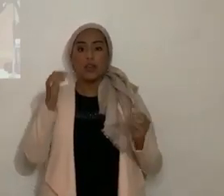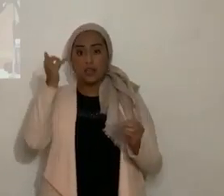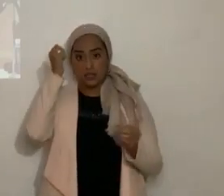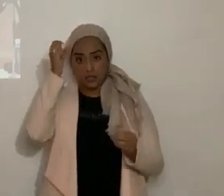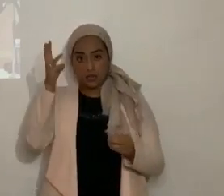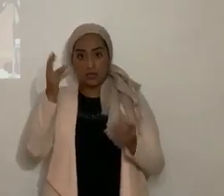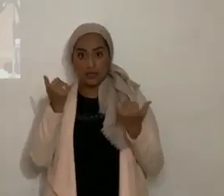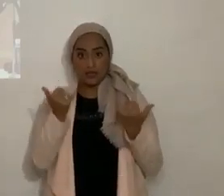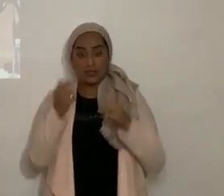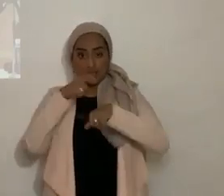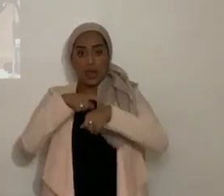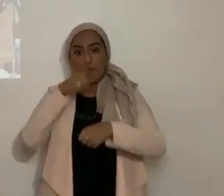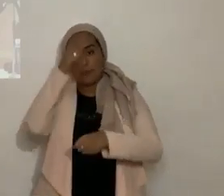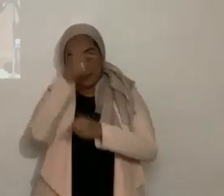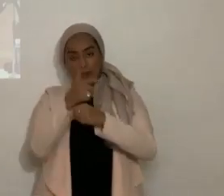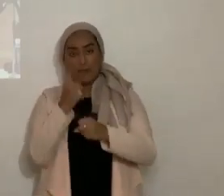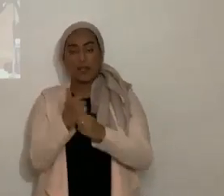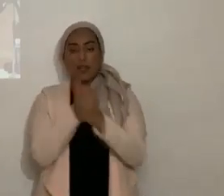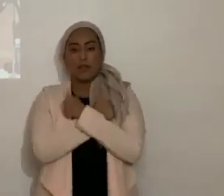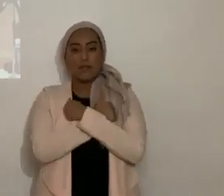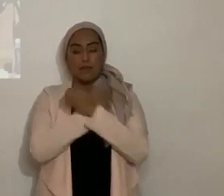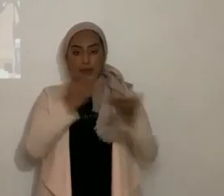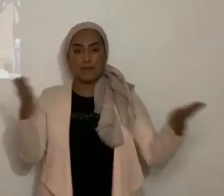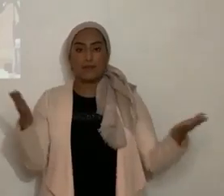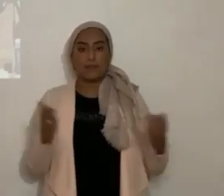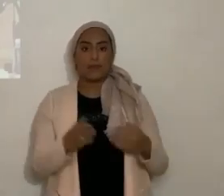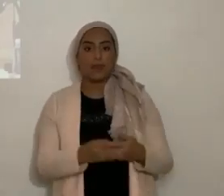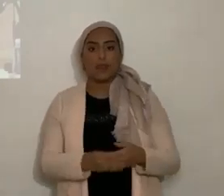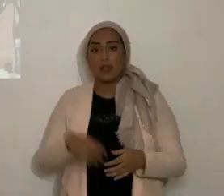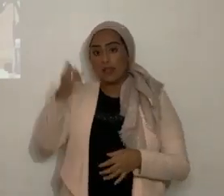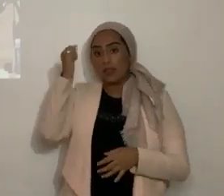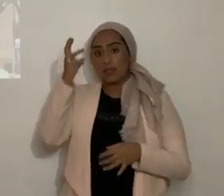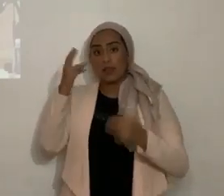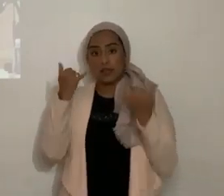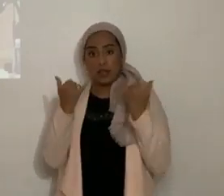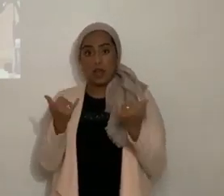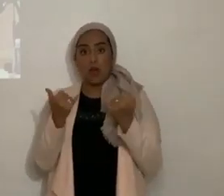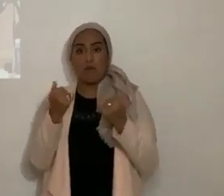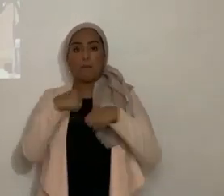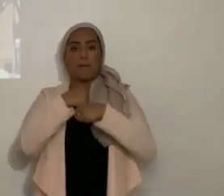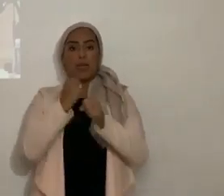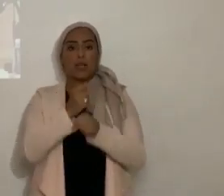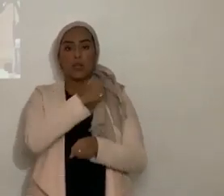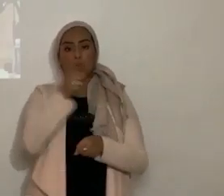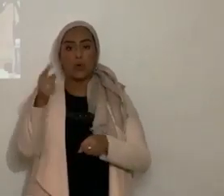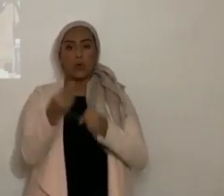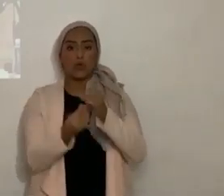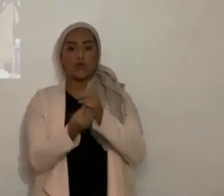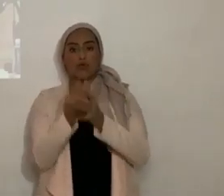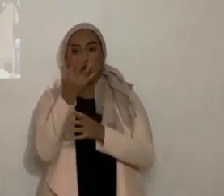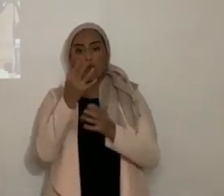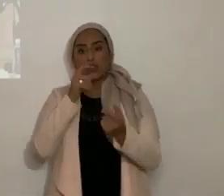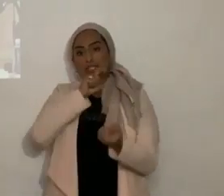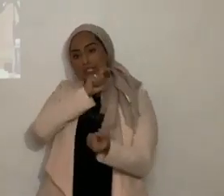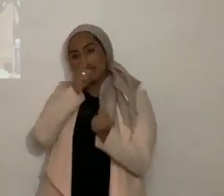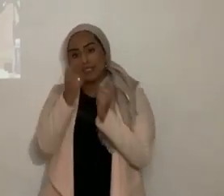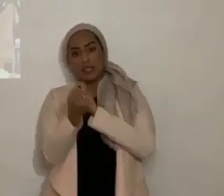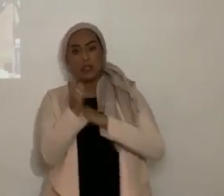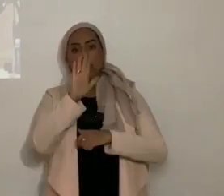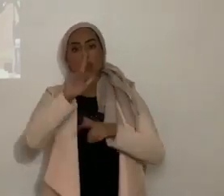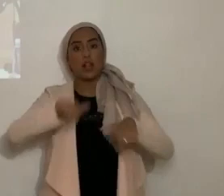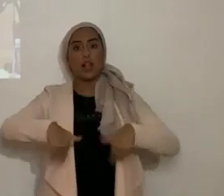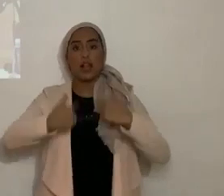momento, amado Aj, Ajot, hermano, hermana, está haciendo que crezcas. Está cambiando tu